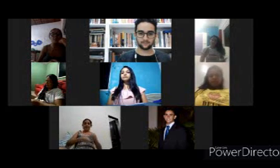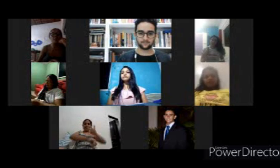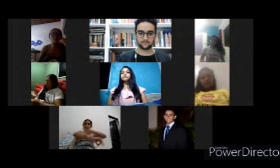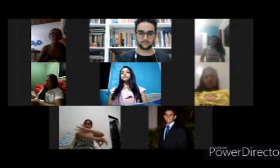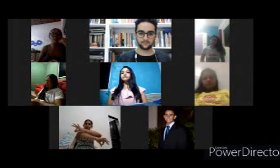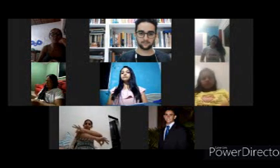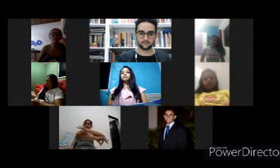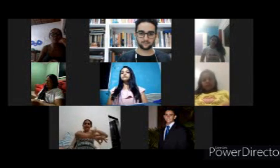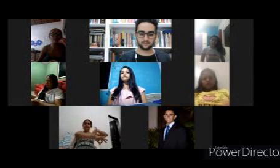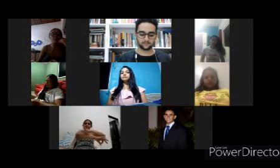régua